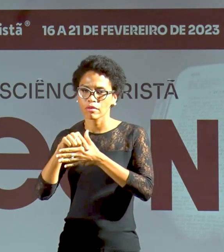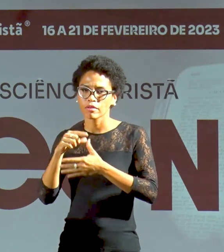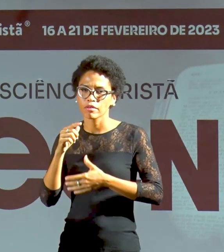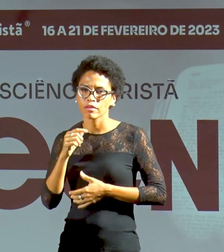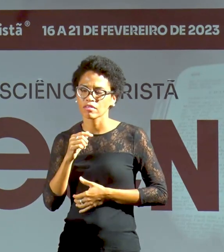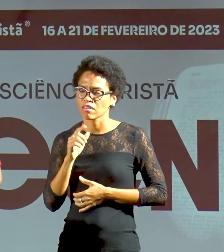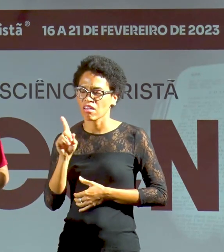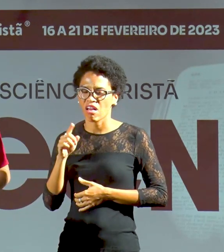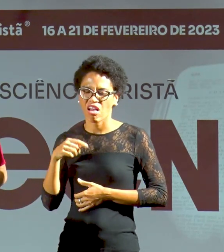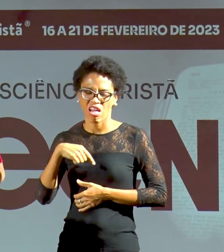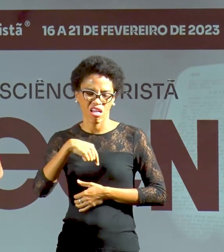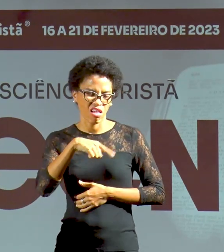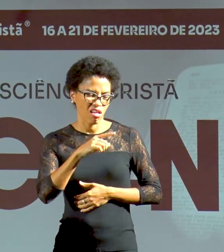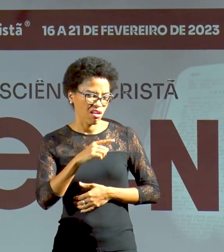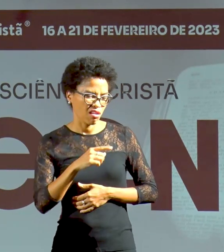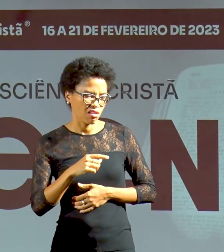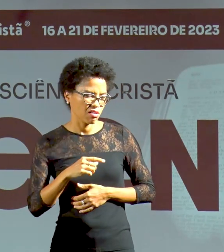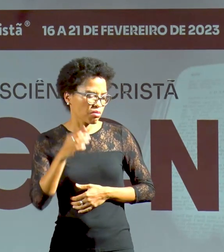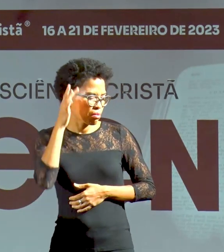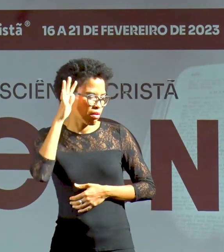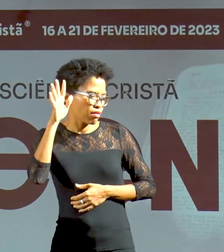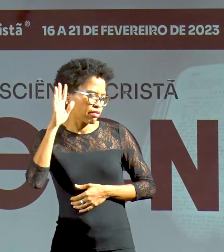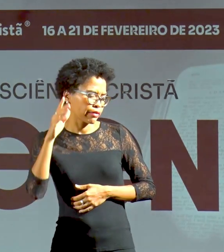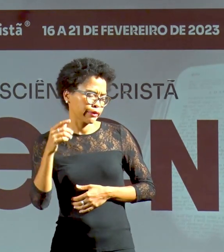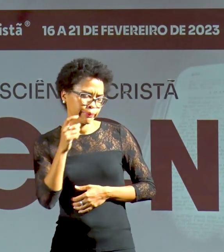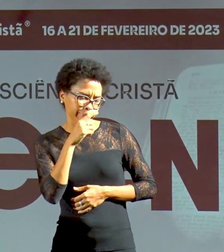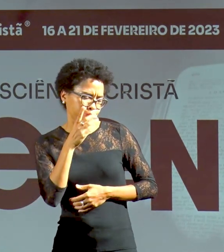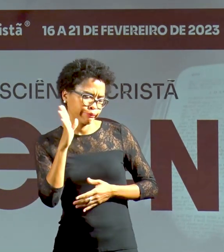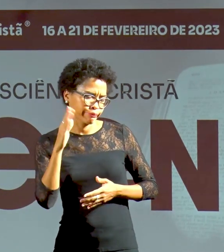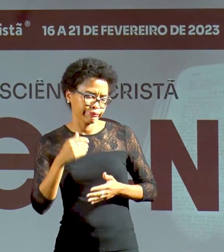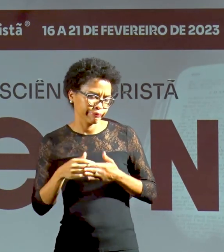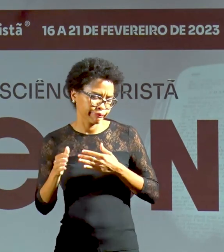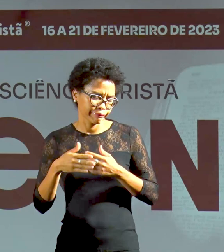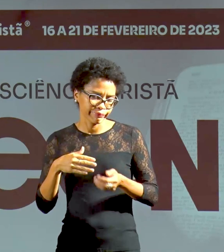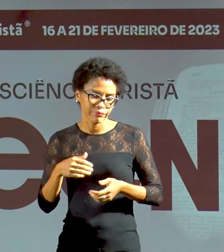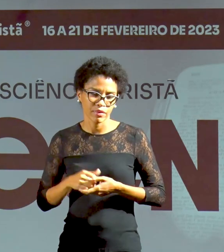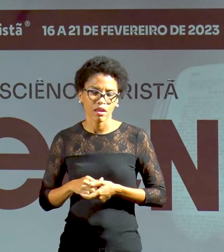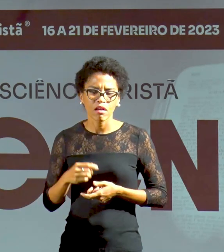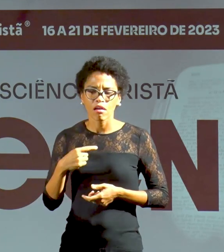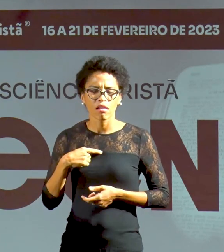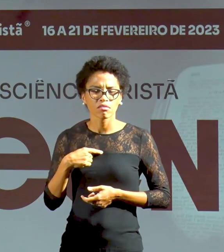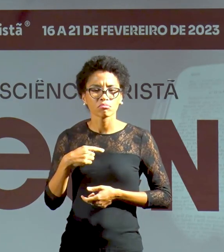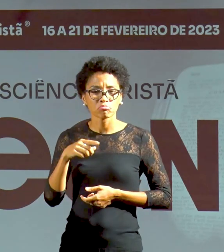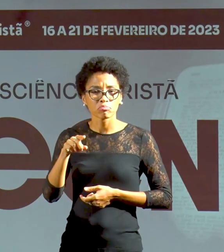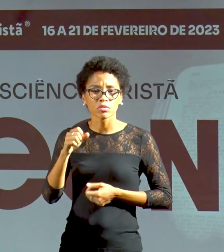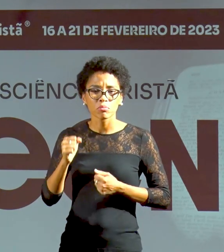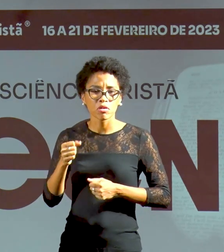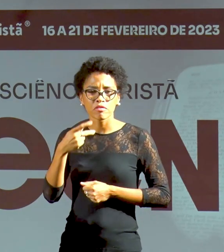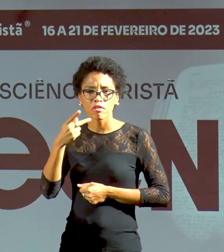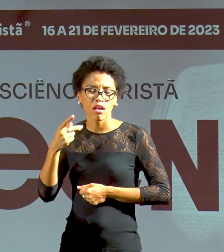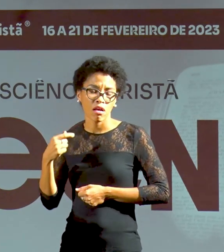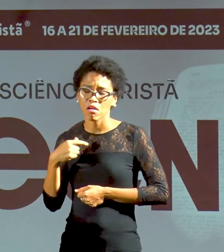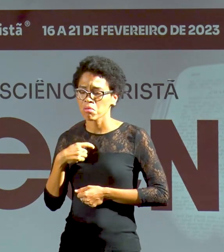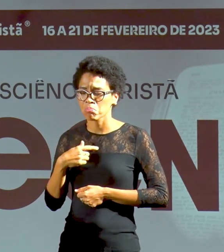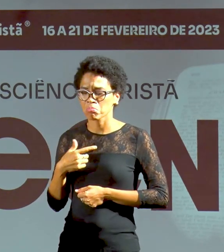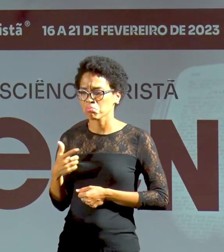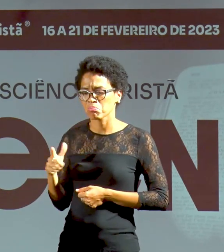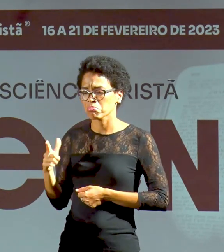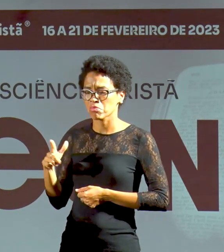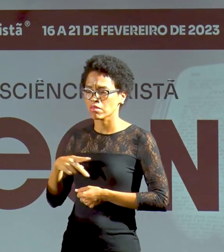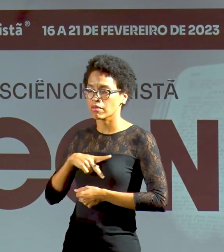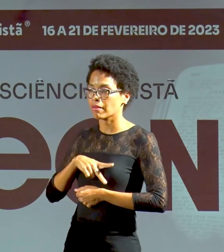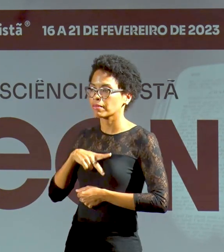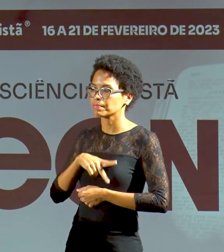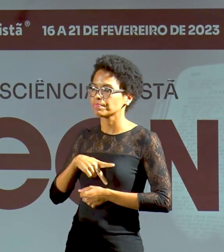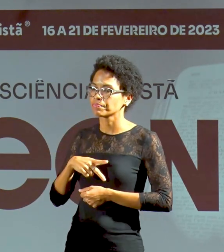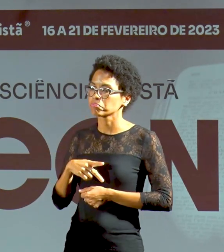teoria sua é papo furado e é mesmo você pode dizer eu não estou apaixonado eu não tô mesmo eu sei que a maioria